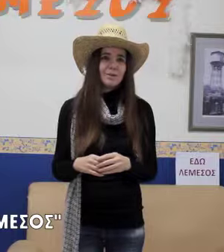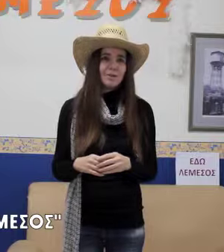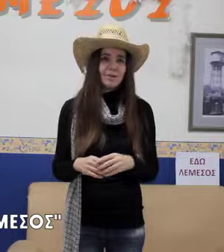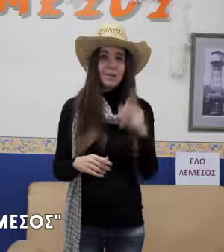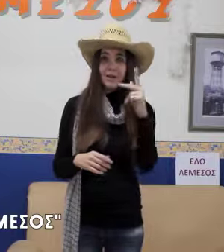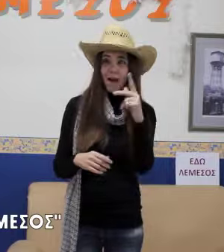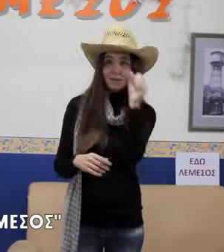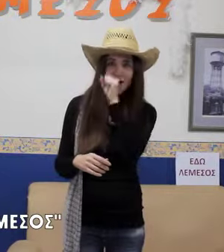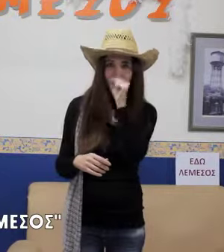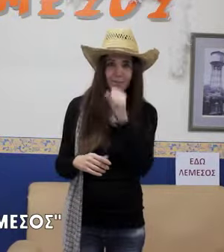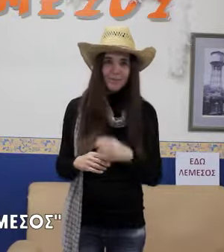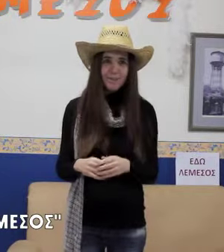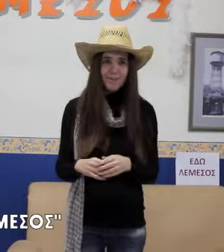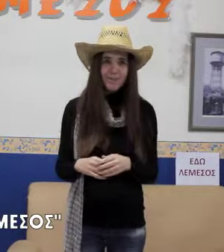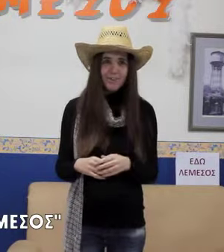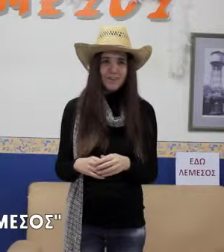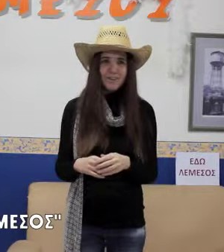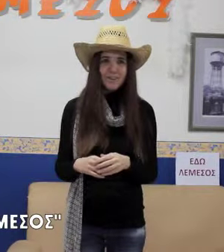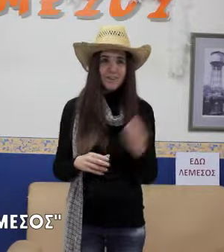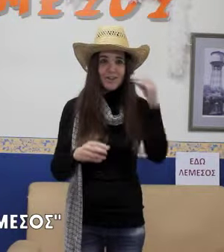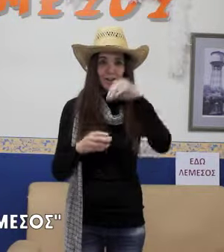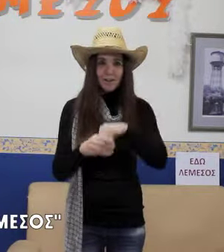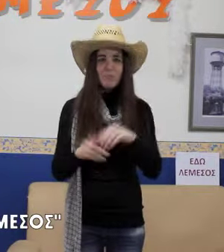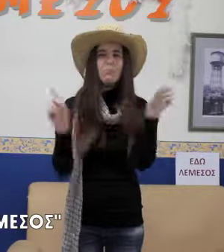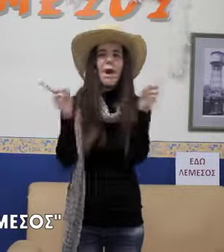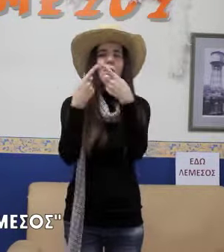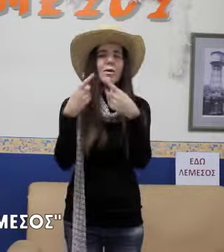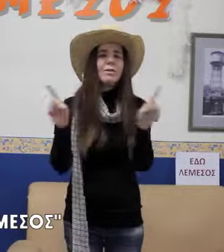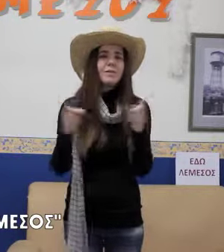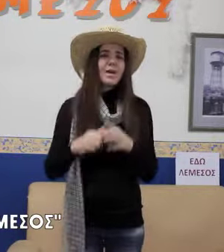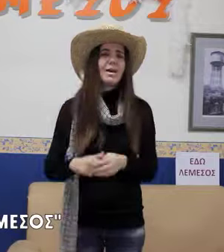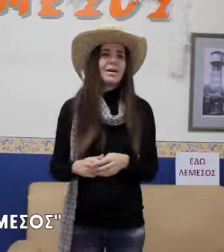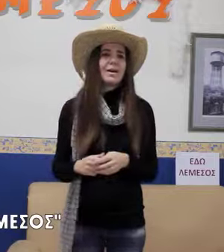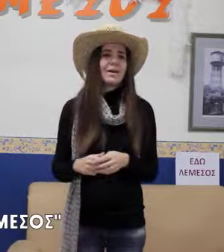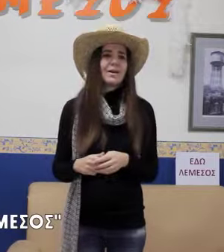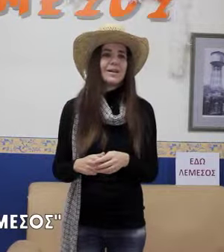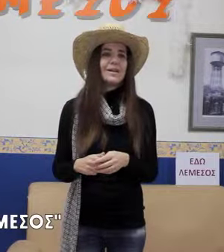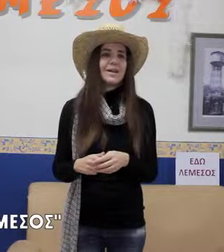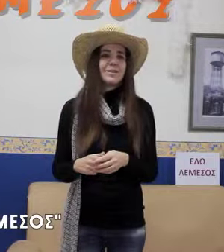Κανταδόροι σκορπούν τις μελωδίες τους στις συνοικίες της Λεμεσού.